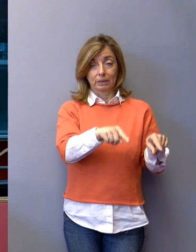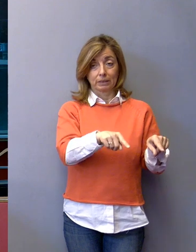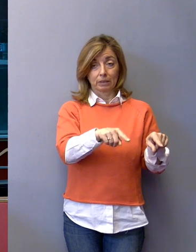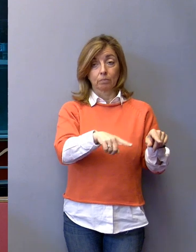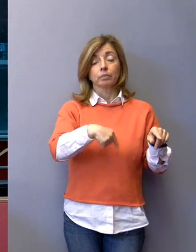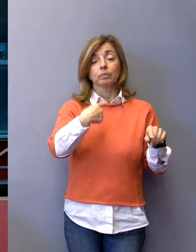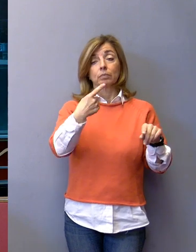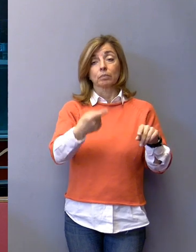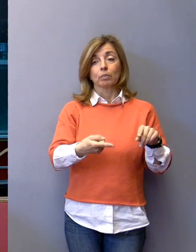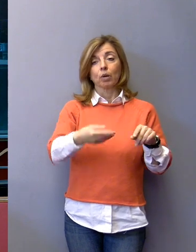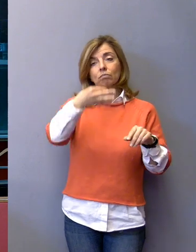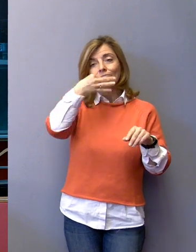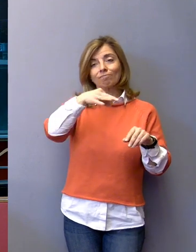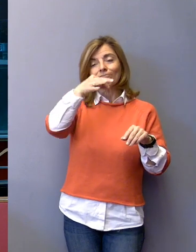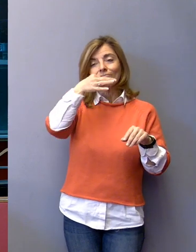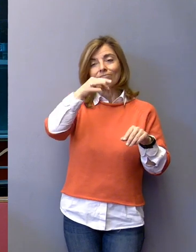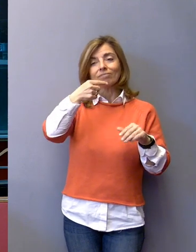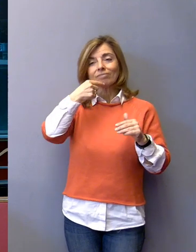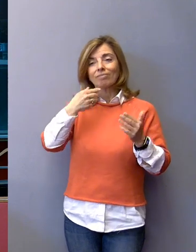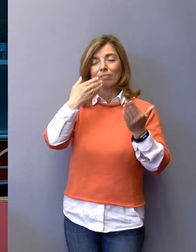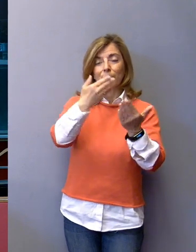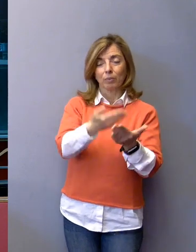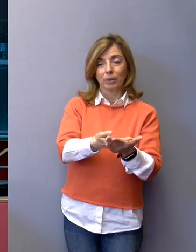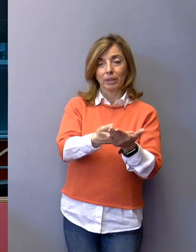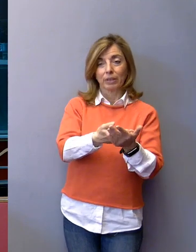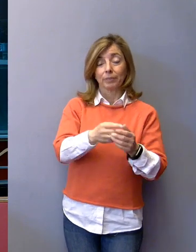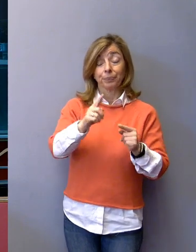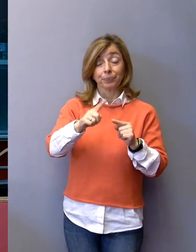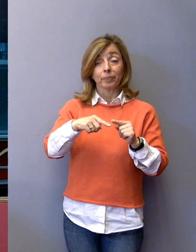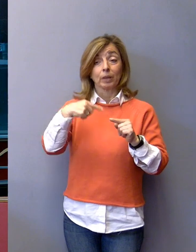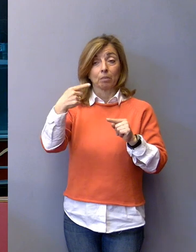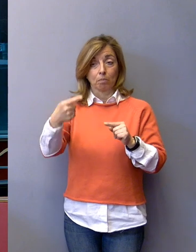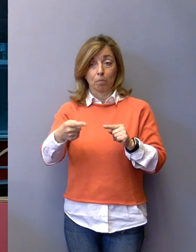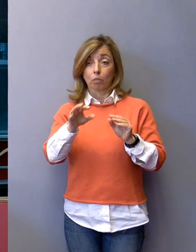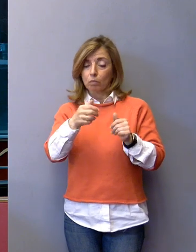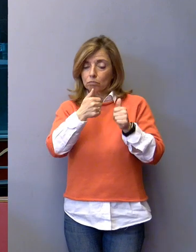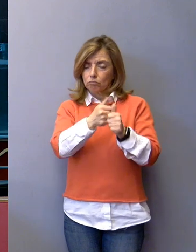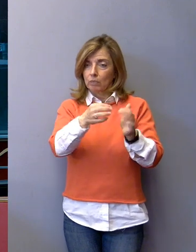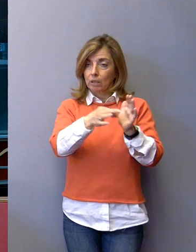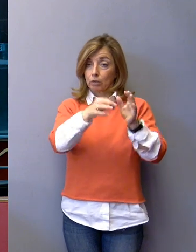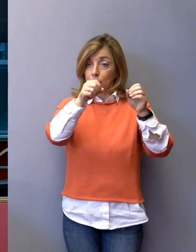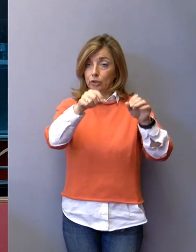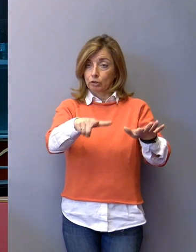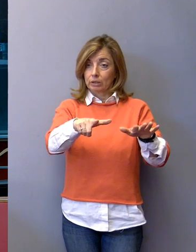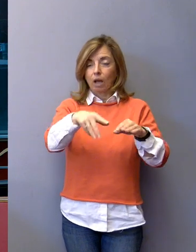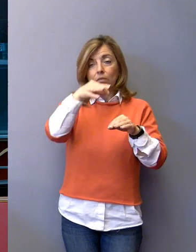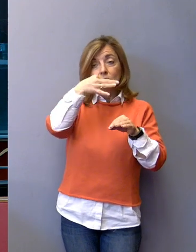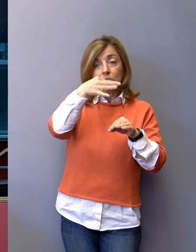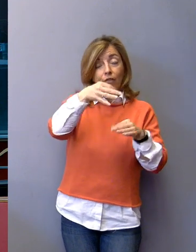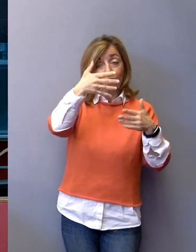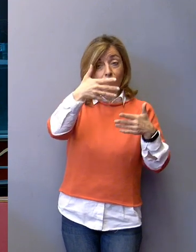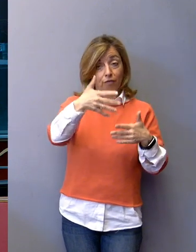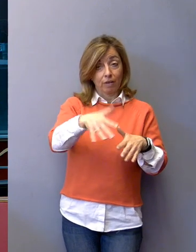l'illustrazione da parte dei proponenti poi come prevede l'articolo 17 dopo l'illustrazione